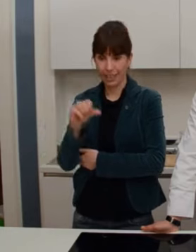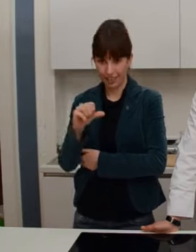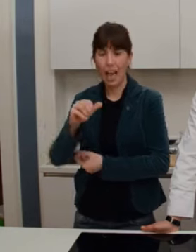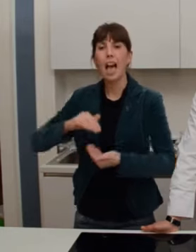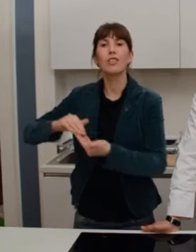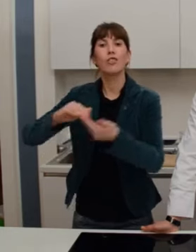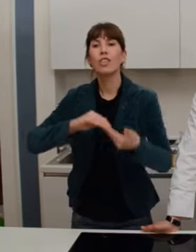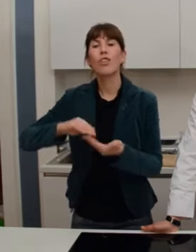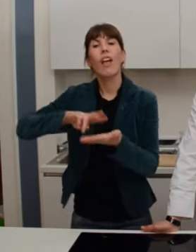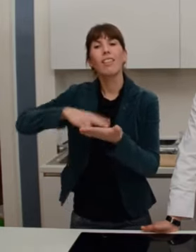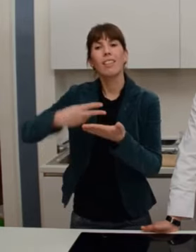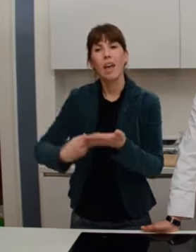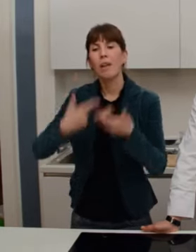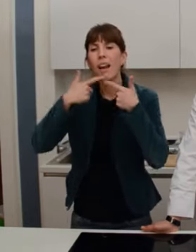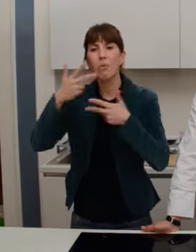disegni